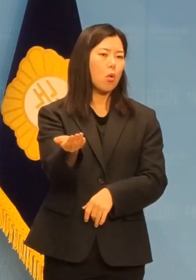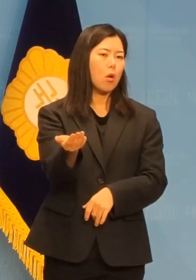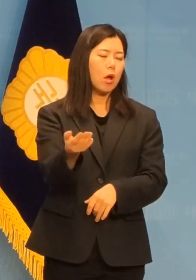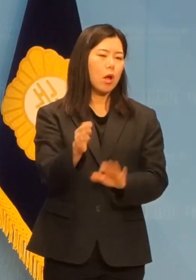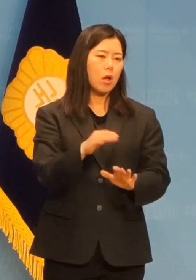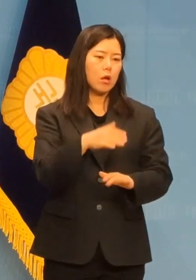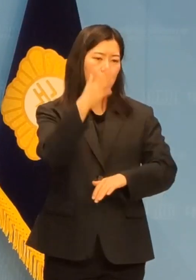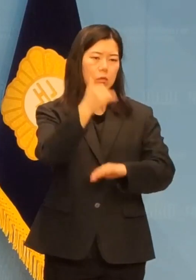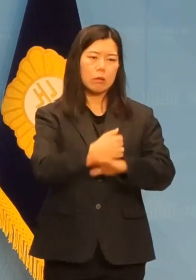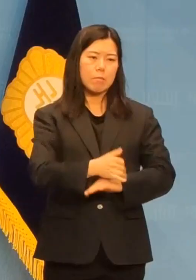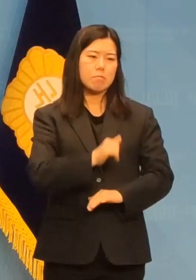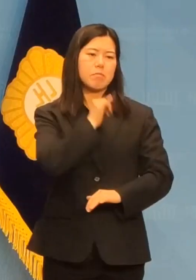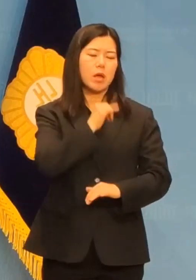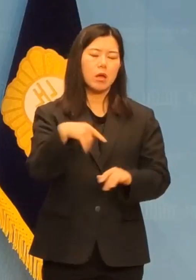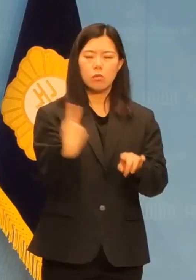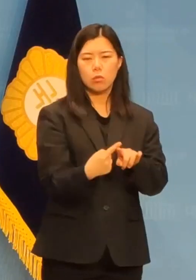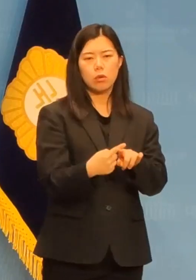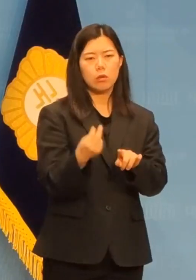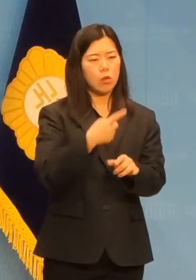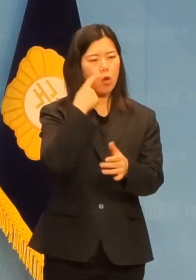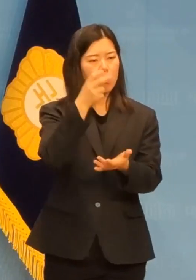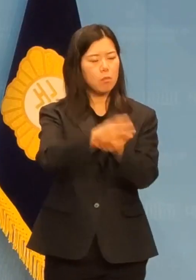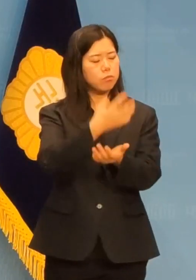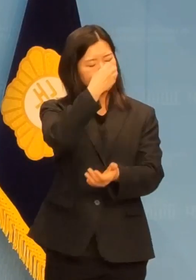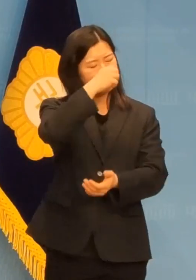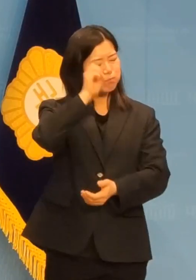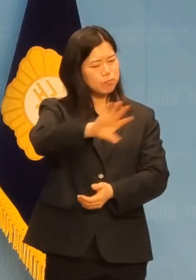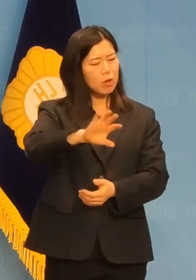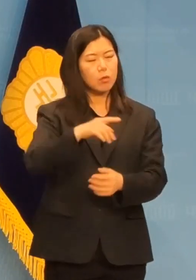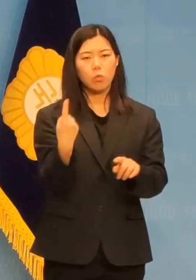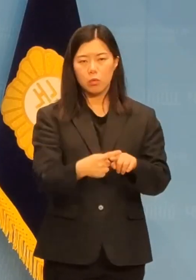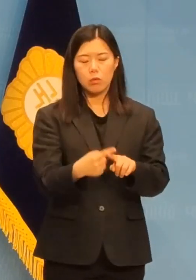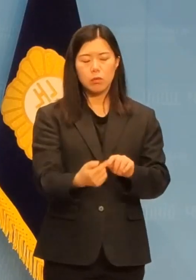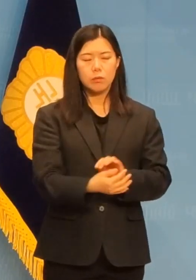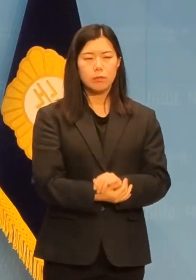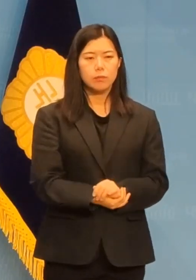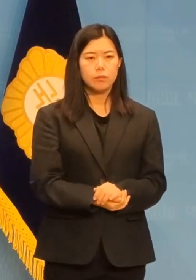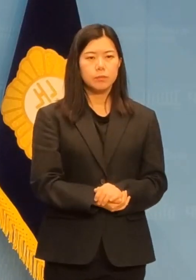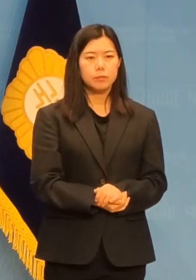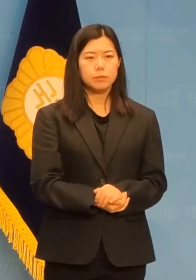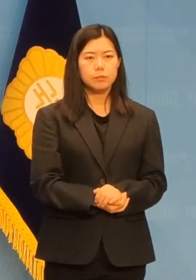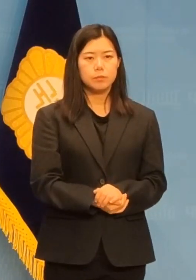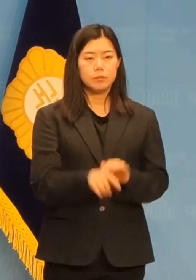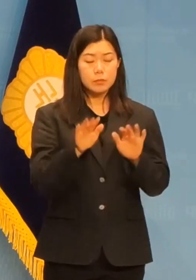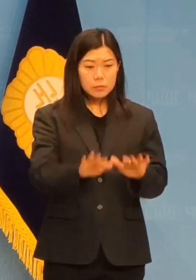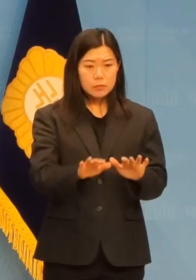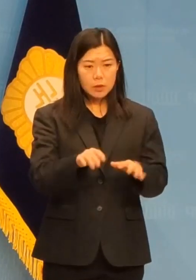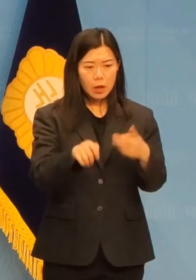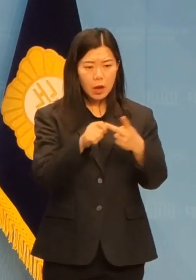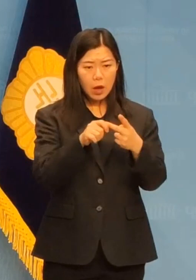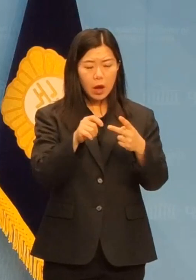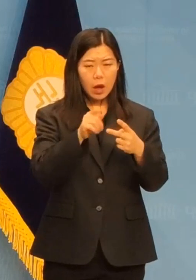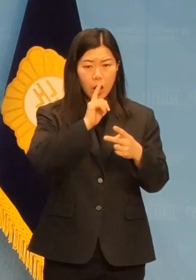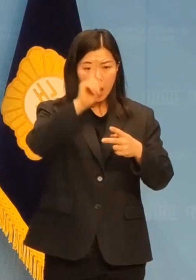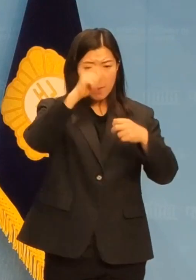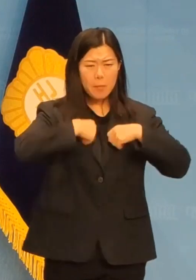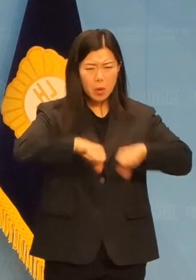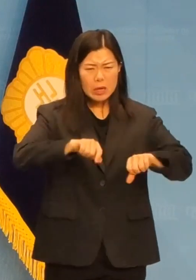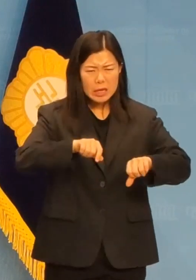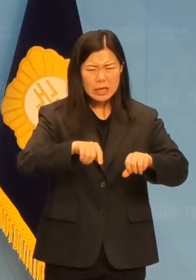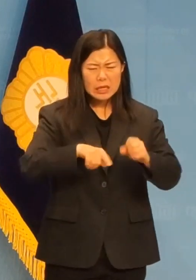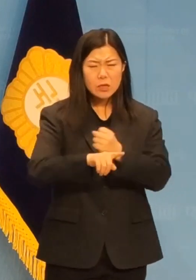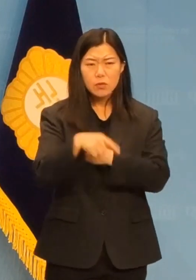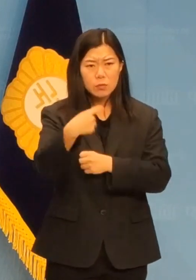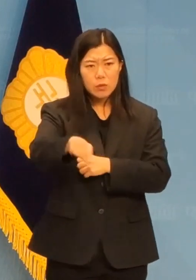자해적인 결정이자 헌법 무시의 전형입니다. 이번 항소 포기의 빌미가 된